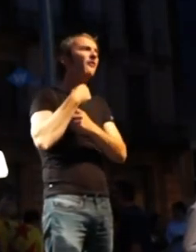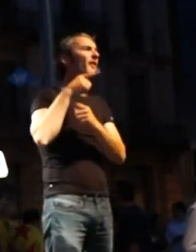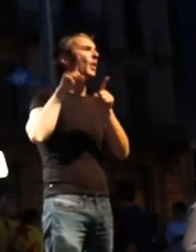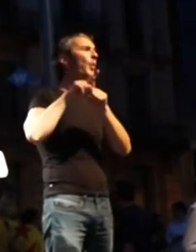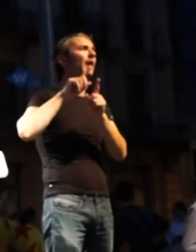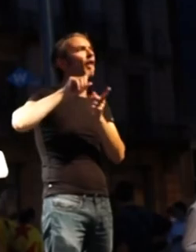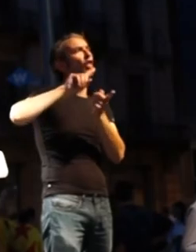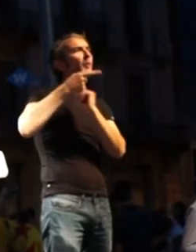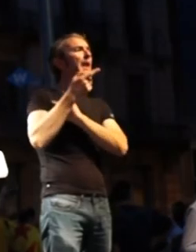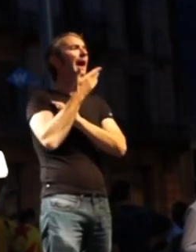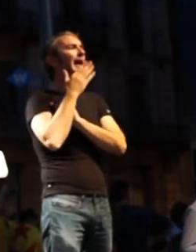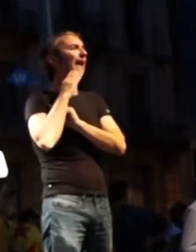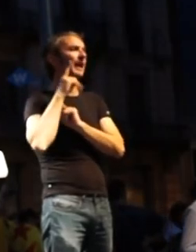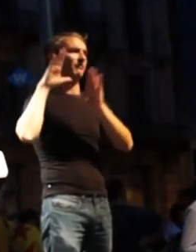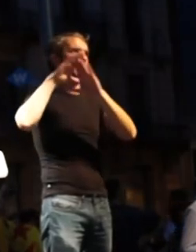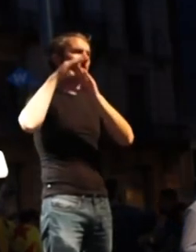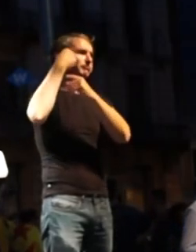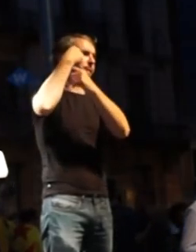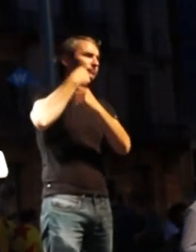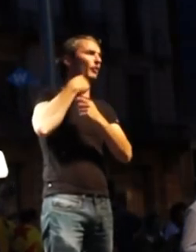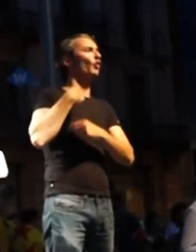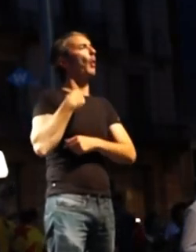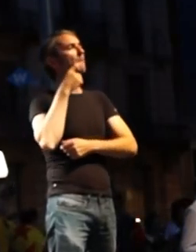feminitat que ens relega a putes o a santes.